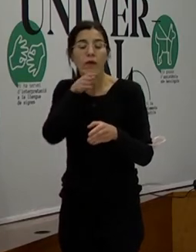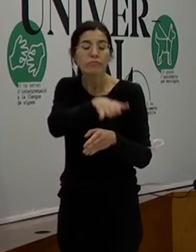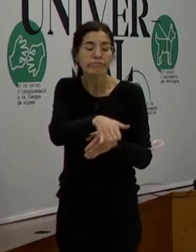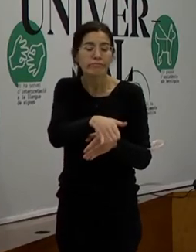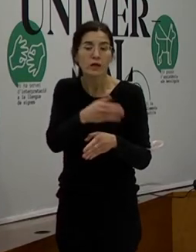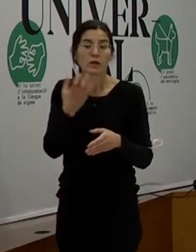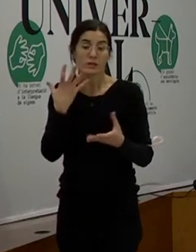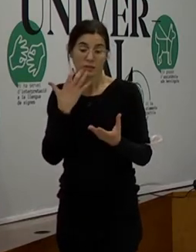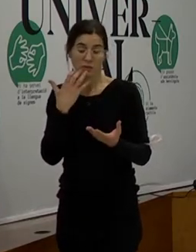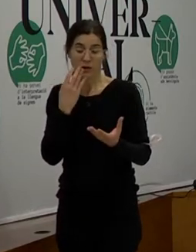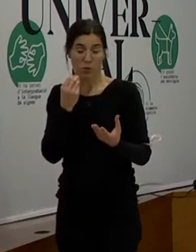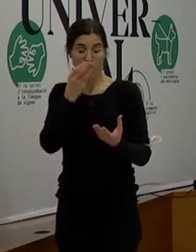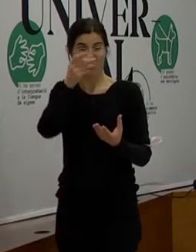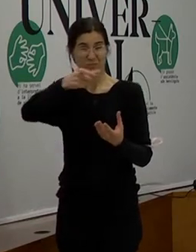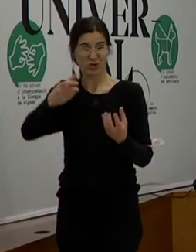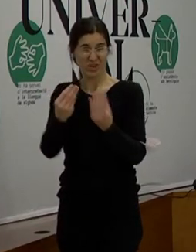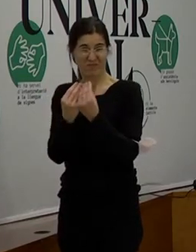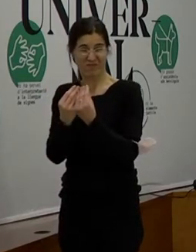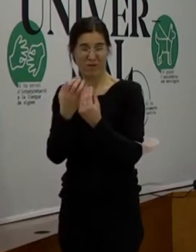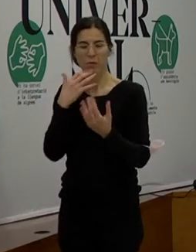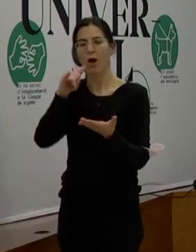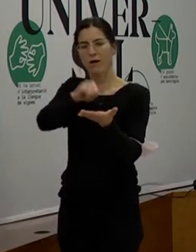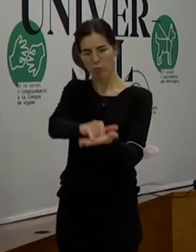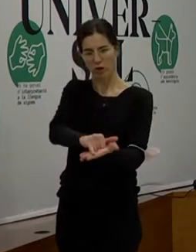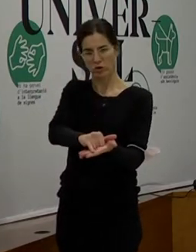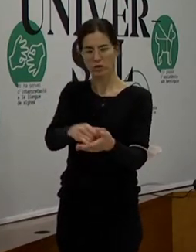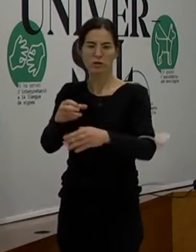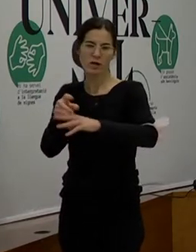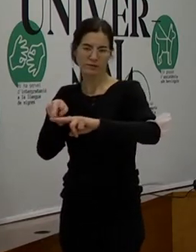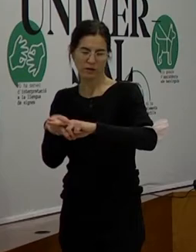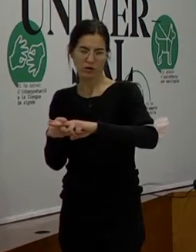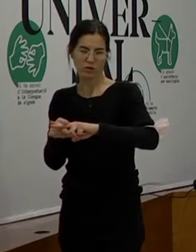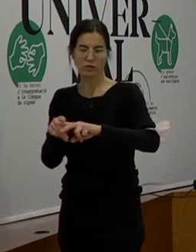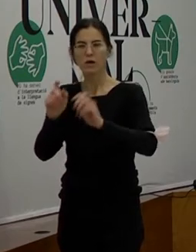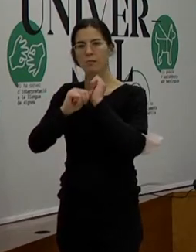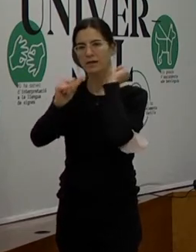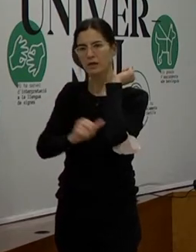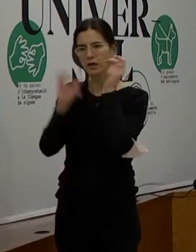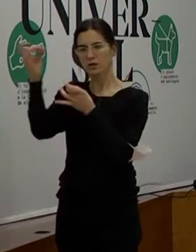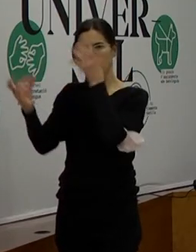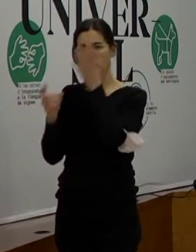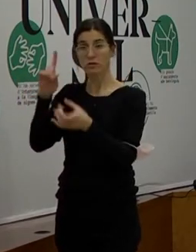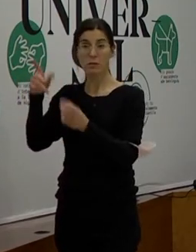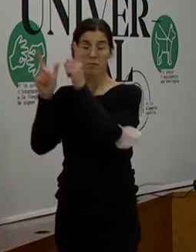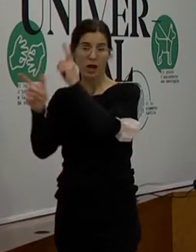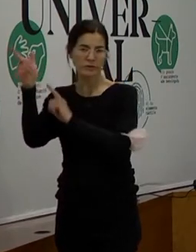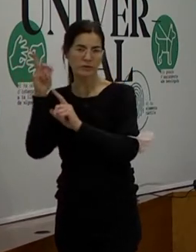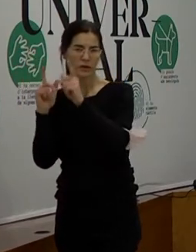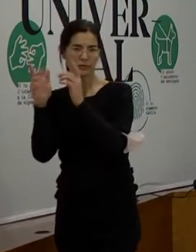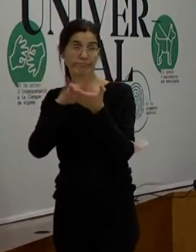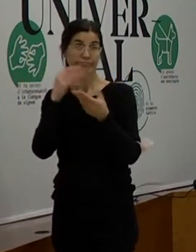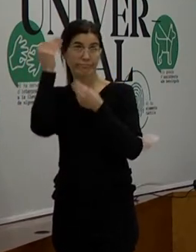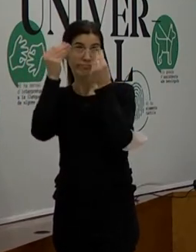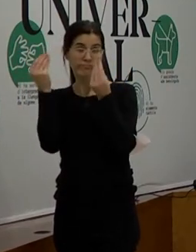ha gran afluència de públic. Aeropuertos, estacions, parcs d'atraccions, platges, deixa'm